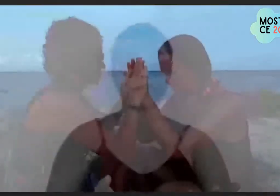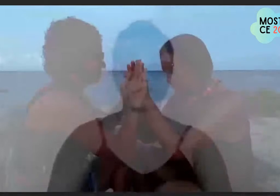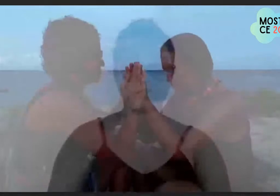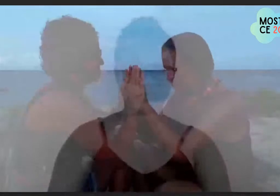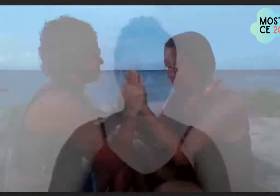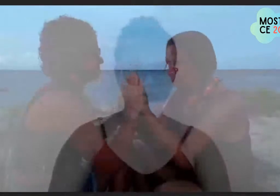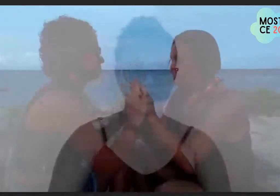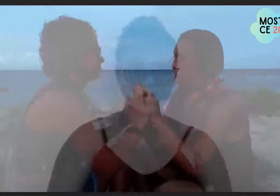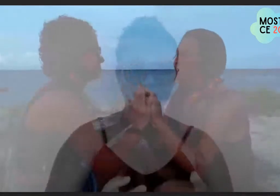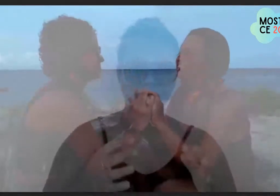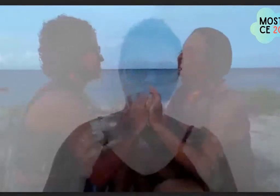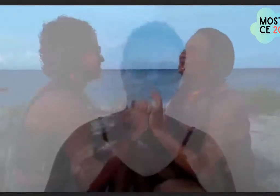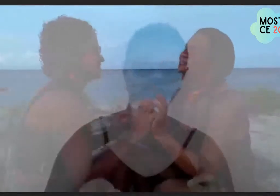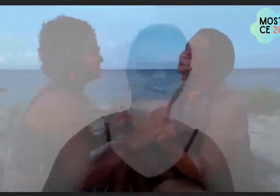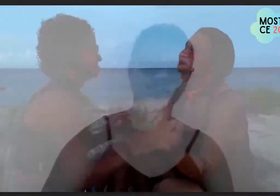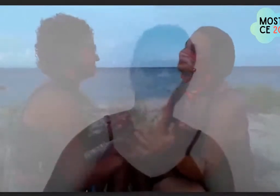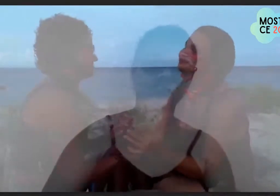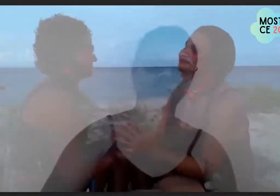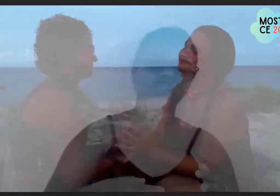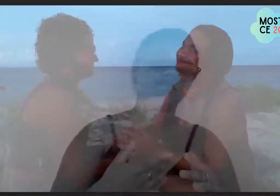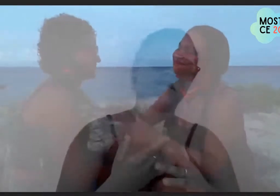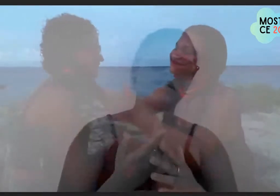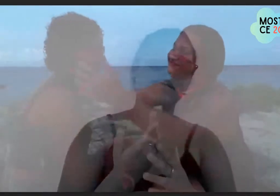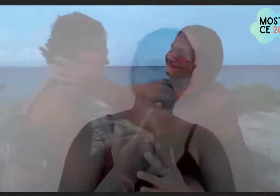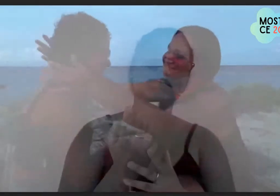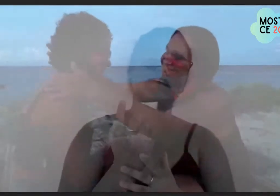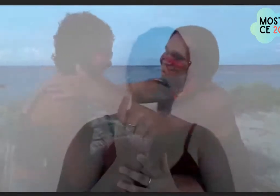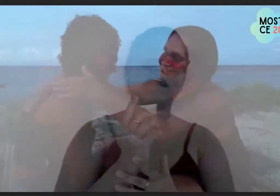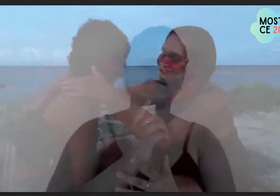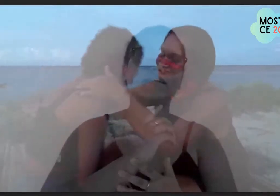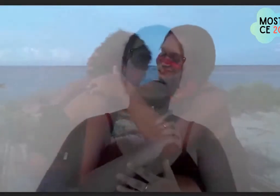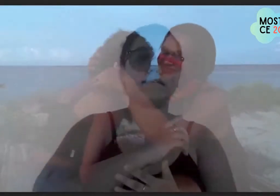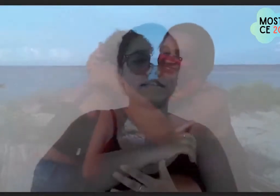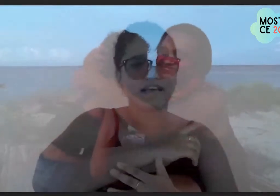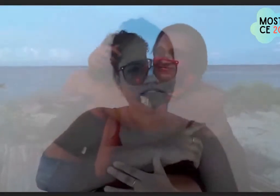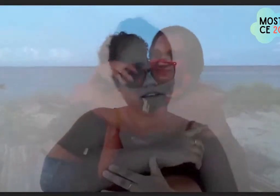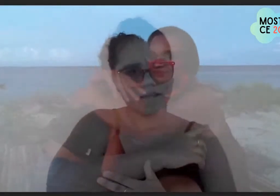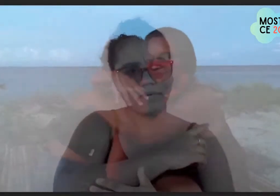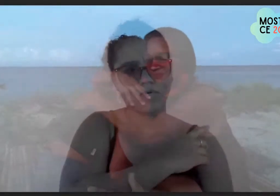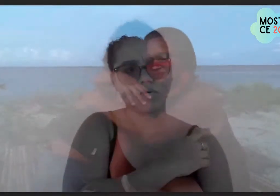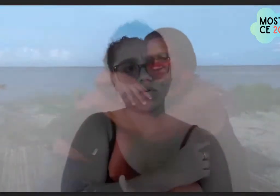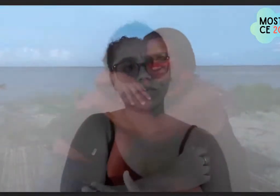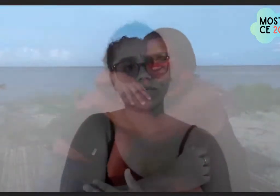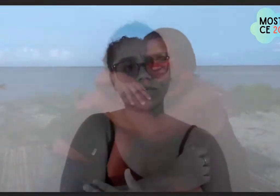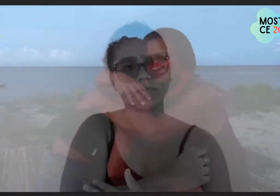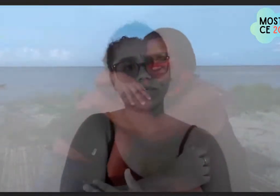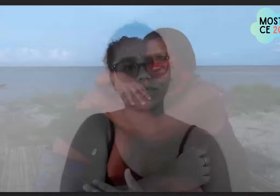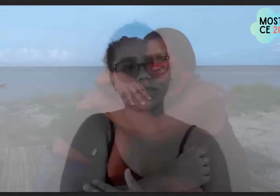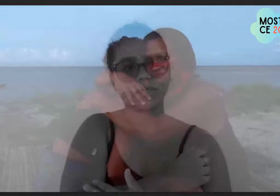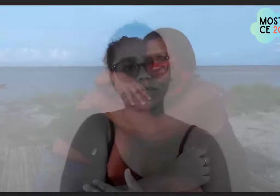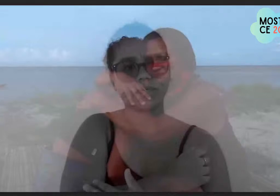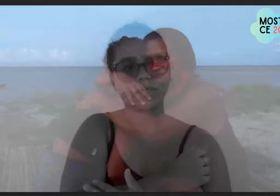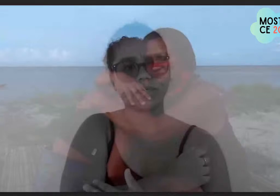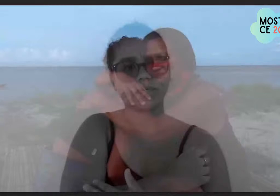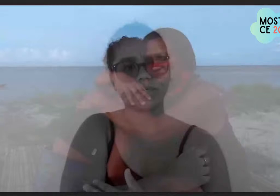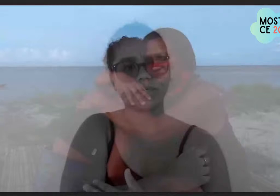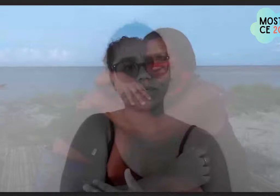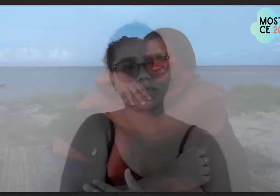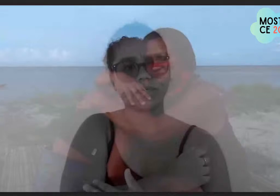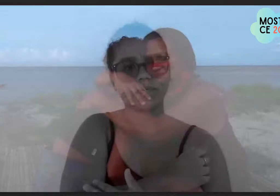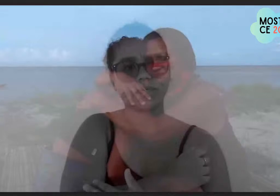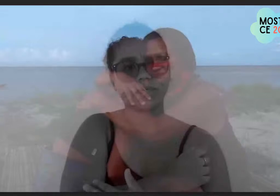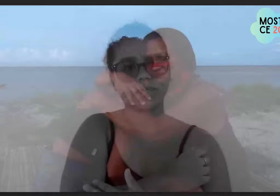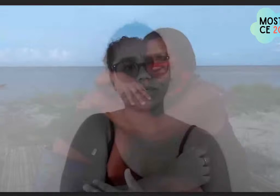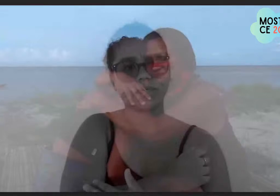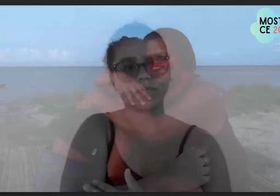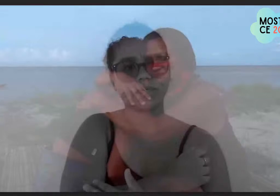Quando eu me pinto, eu faço com a geometria sagrada que se revela em meu corpo, conectada com a